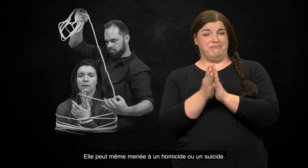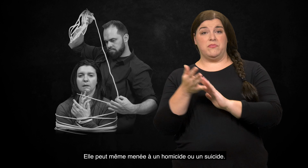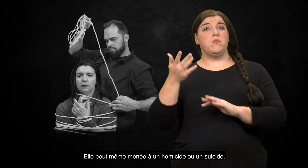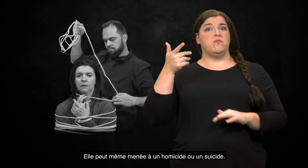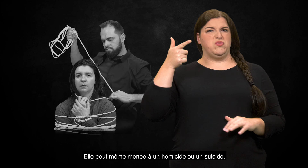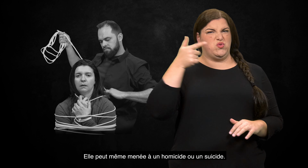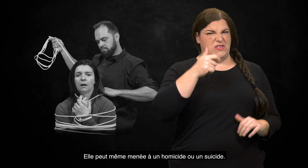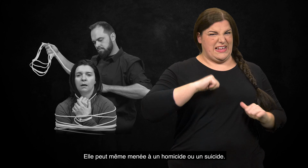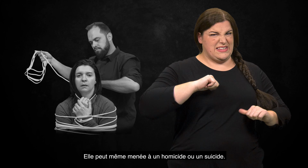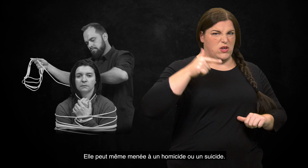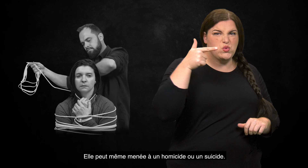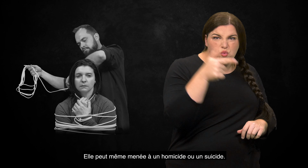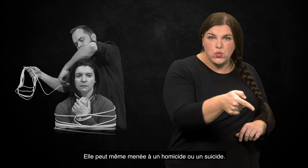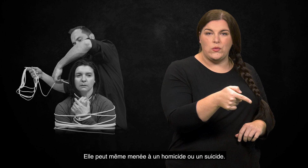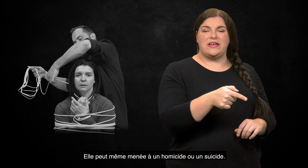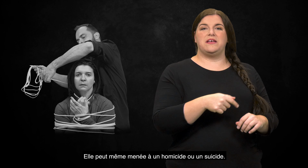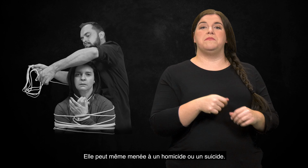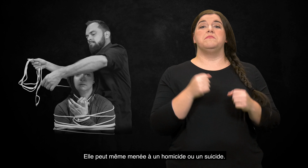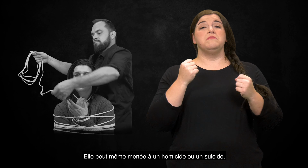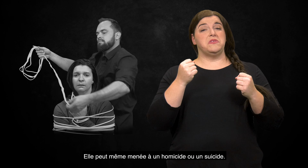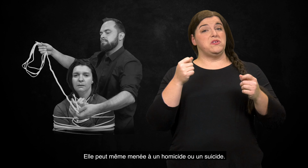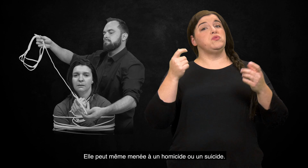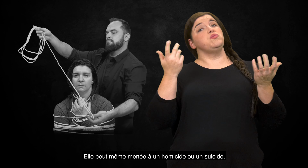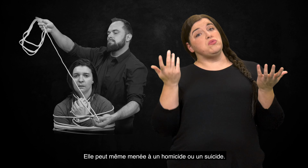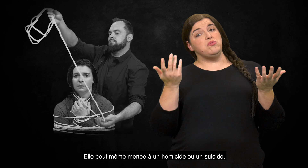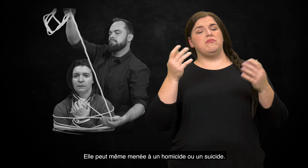Elle peut même mener à un homicide ou un suicide.